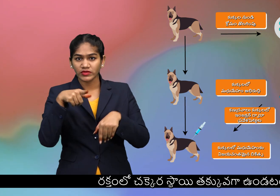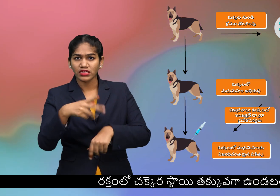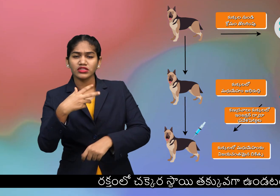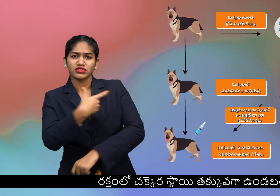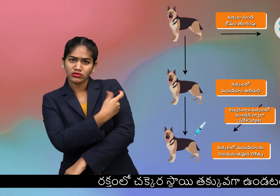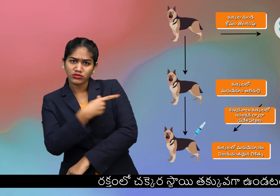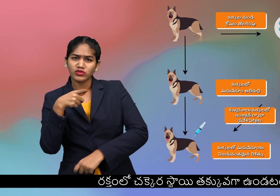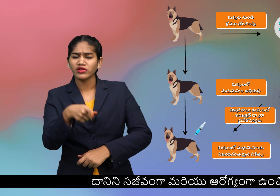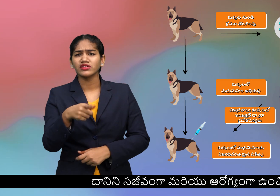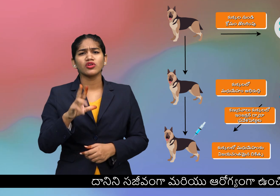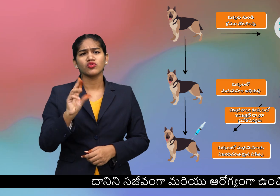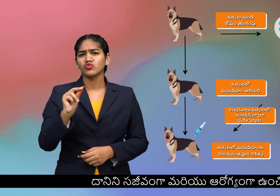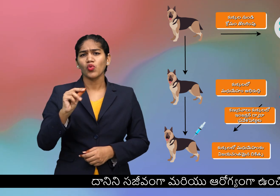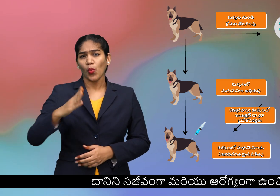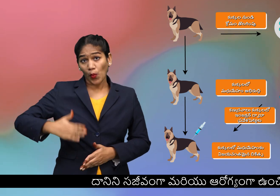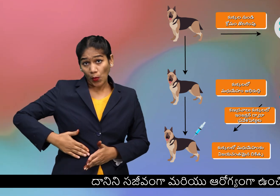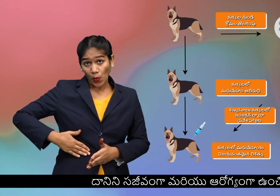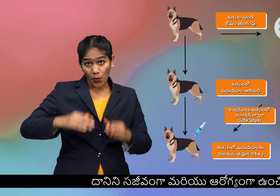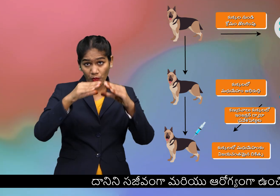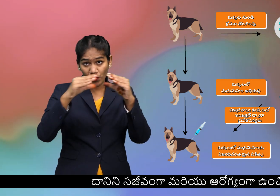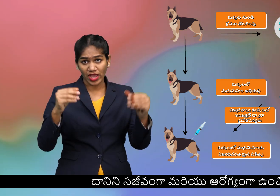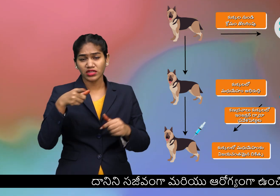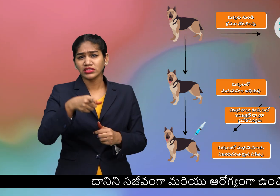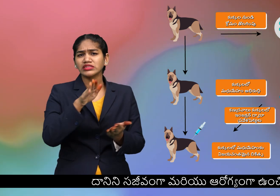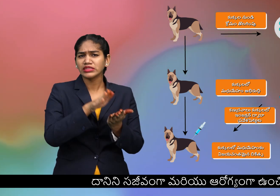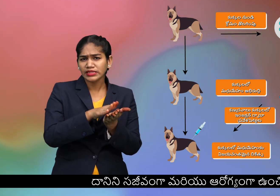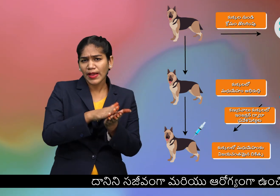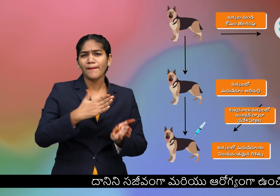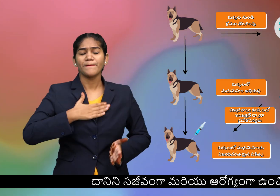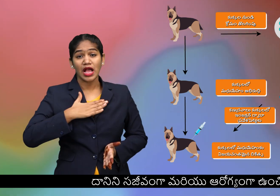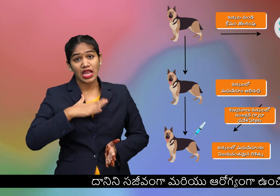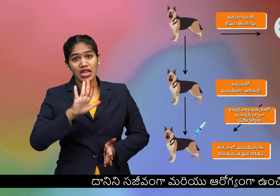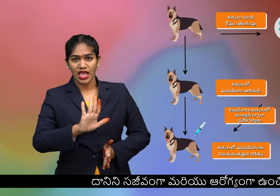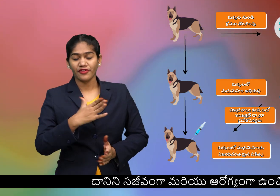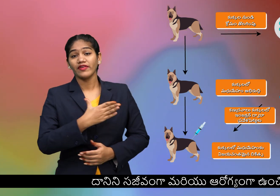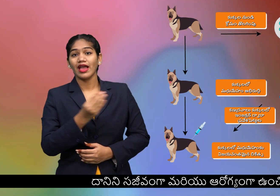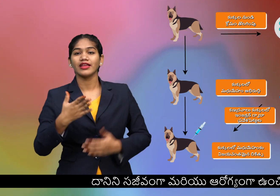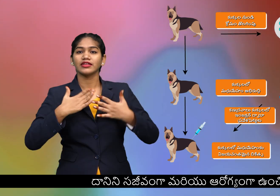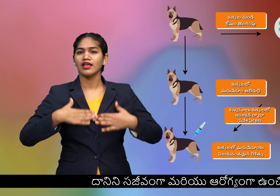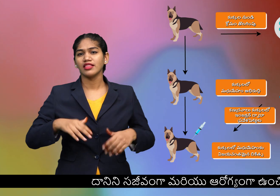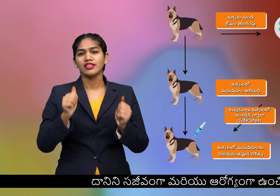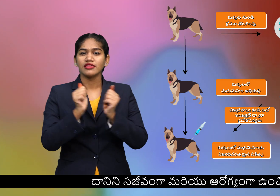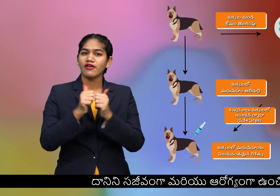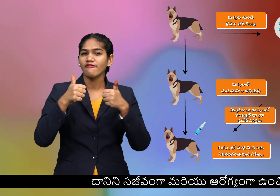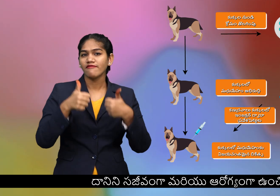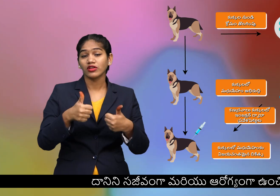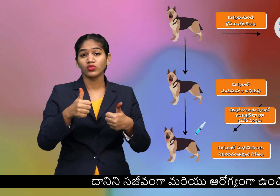ఉండడంతో దానిని సజీవంగా మరియు ఆరోగ్యంగా ఉంచింది.